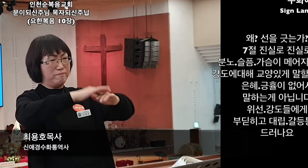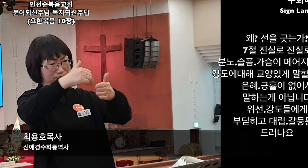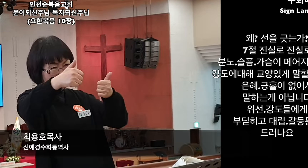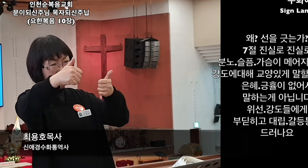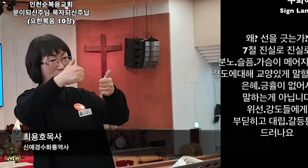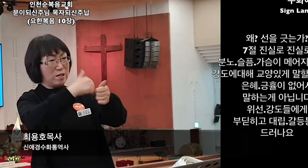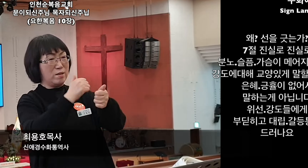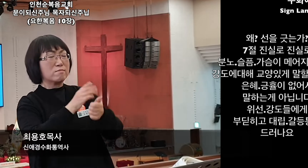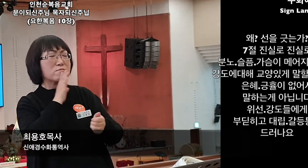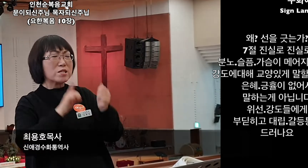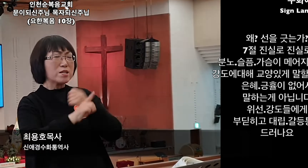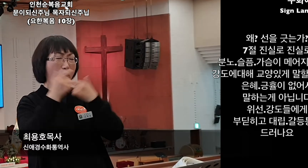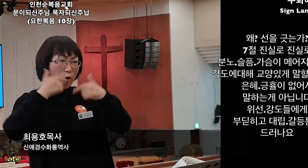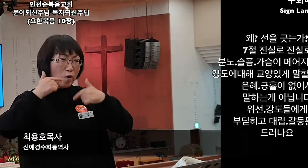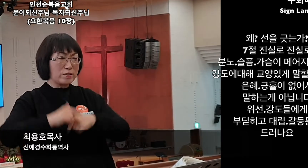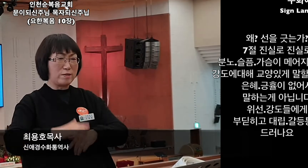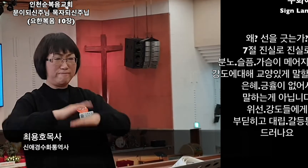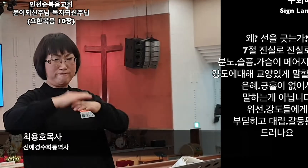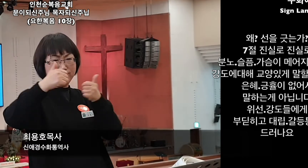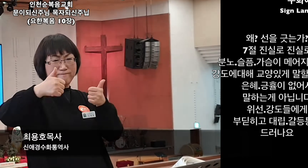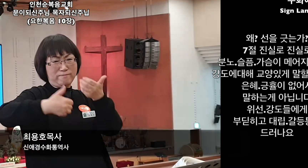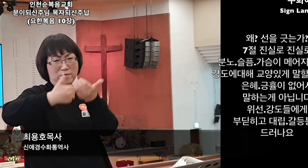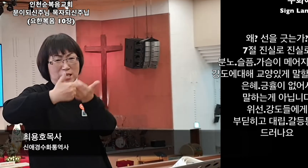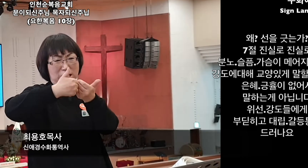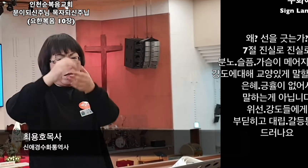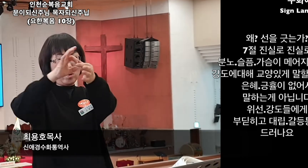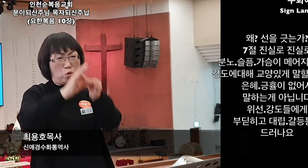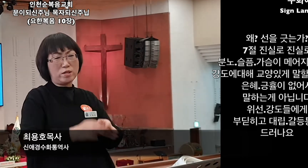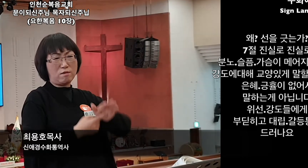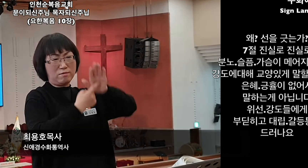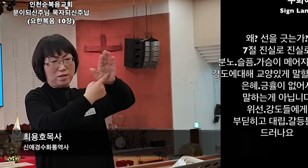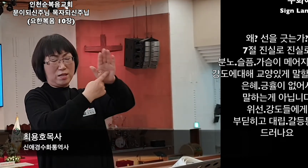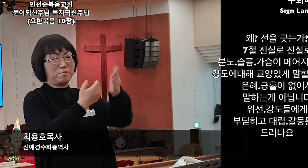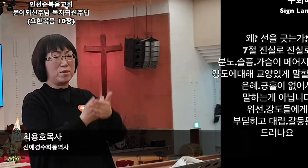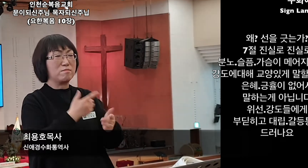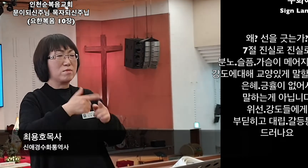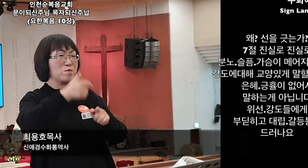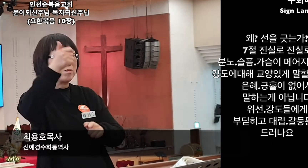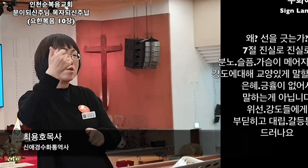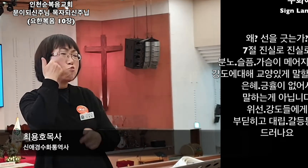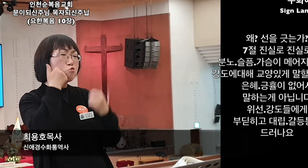않습니다. 진리는 언제나 대립과 갈등을 통해 드러나요. 그러니